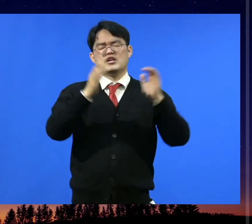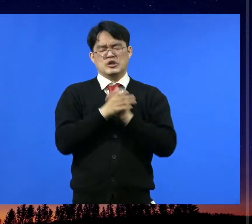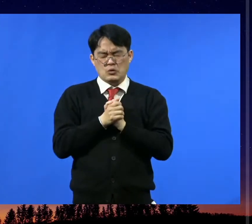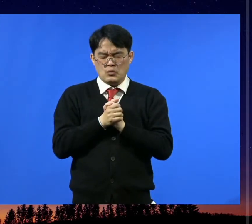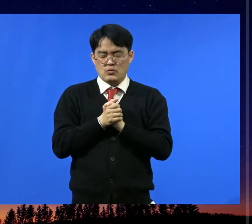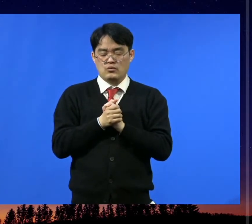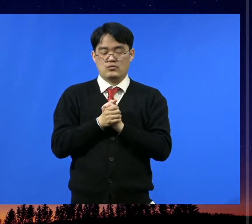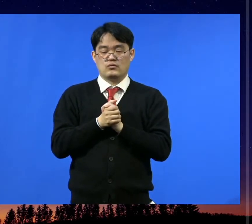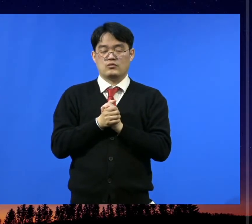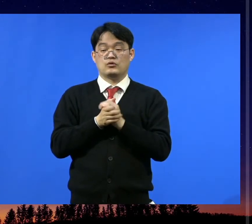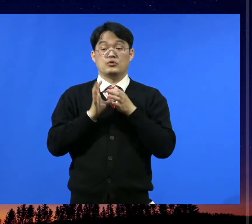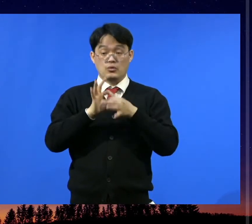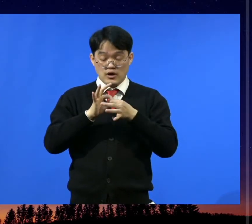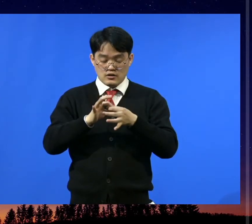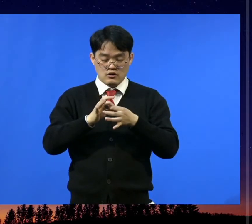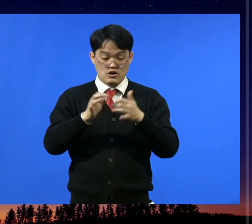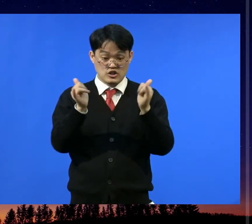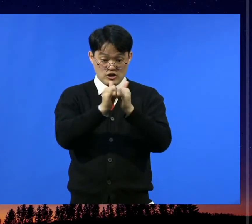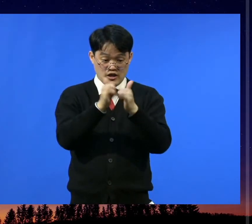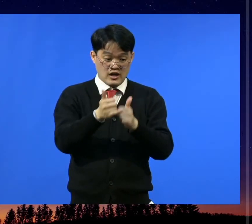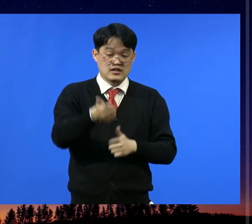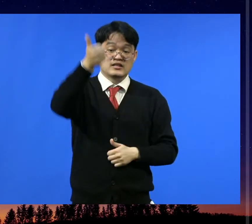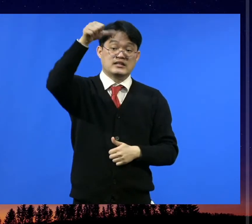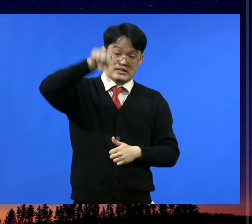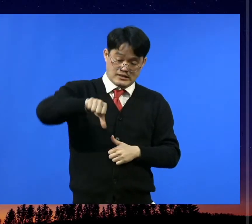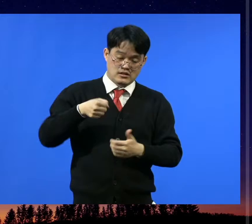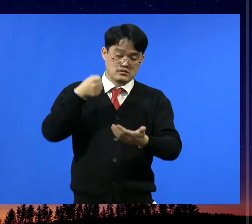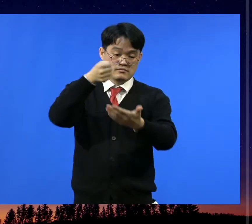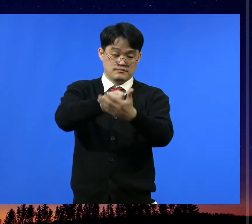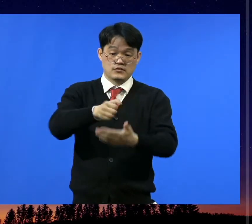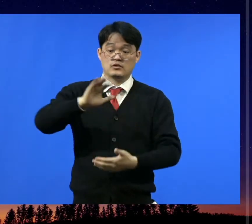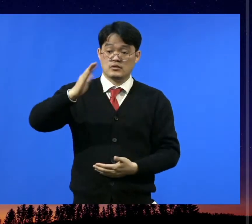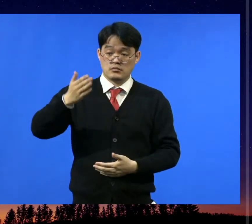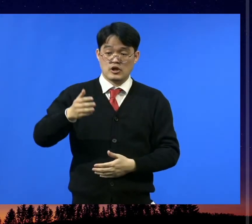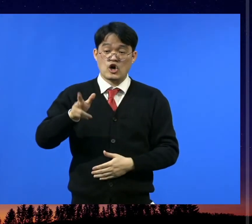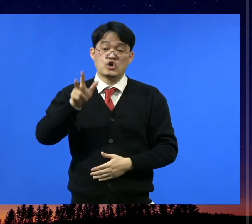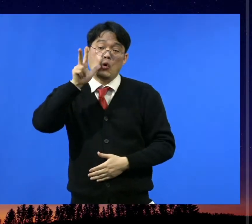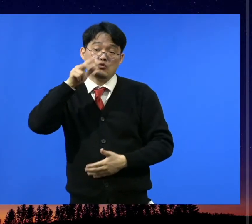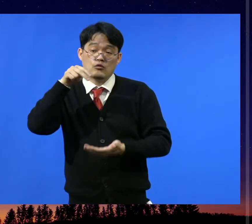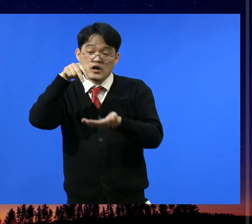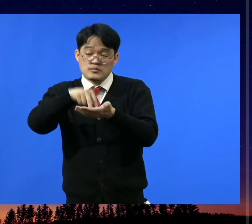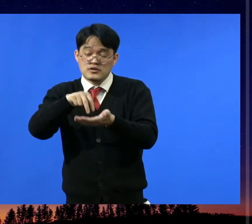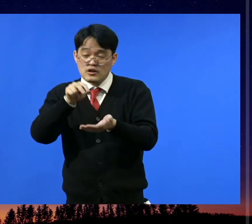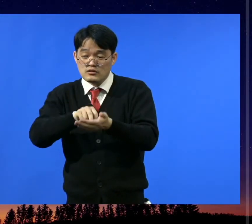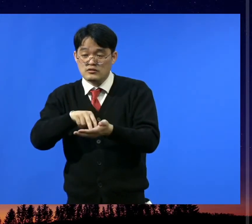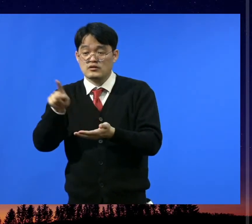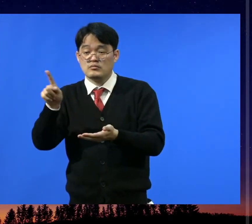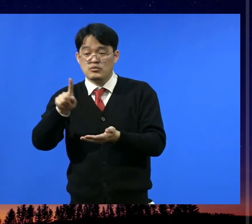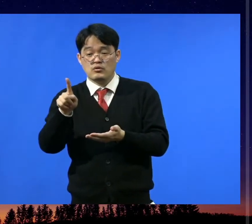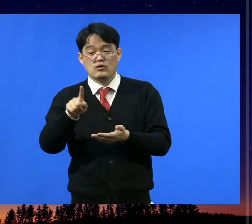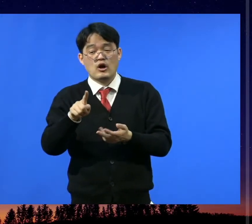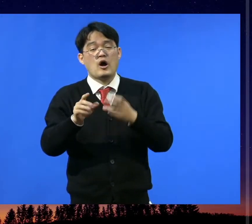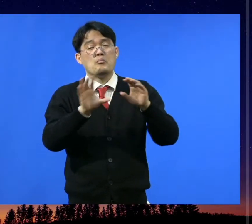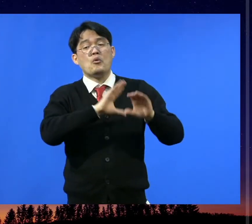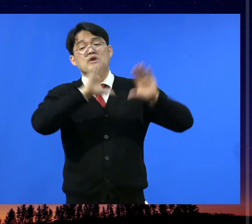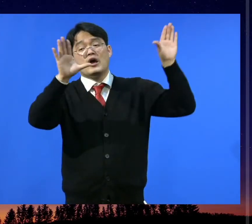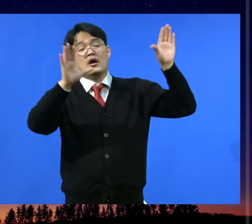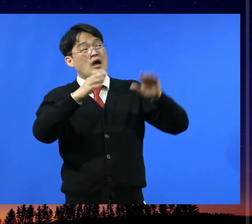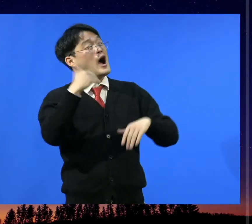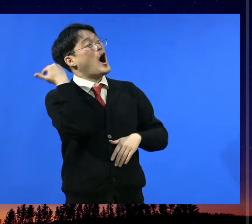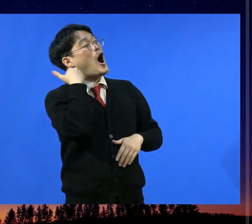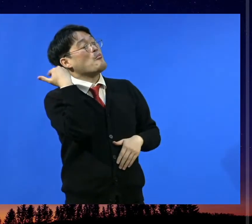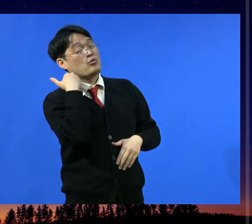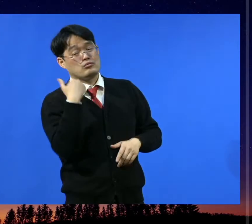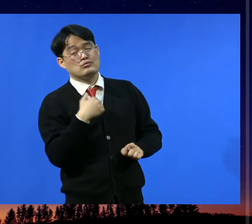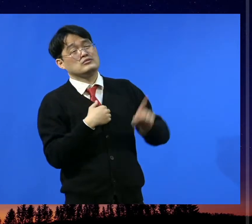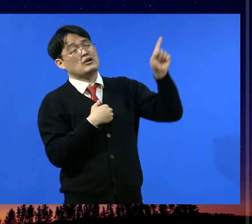자리에서 전쟁터에서 보면 여호수아가 보기에는 모세가 안 보여요. 산 위에서 그냥 조용히 올라가서 기도하고 있는데 보이나요? 안